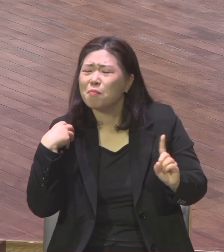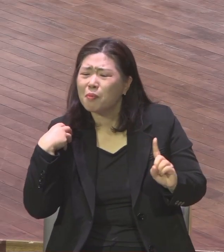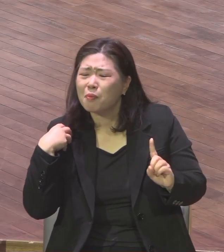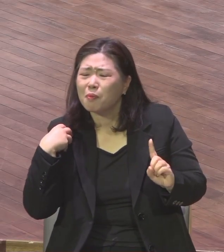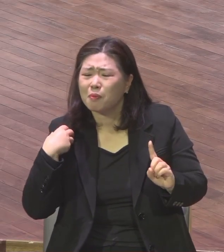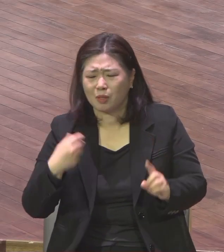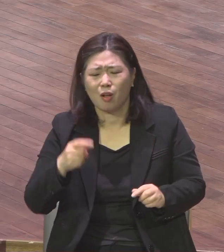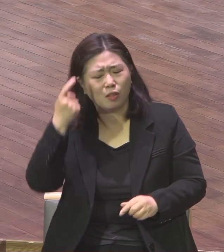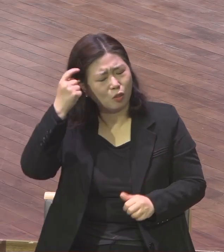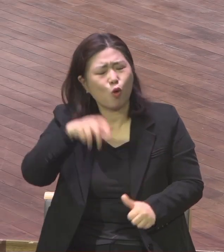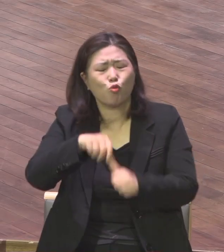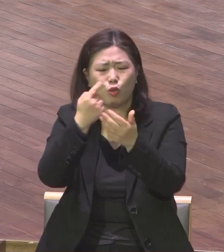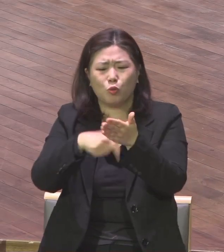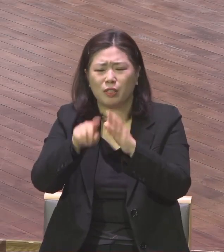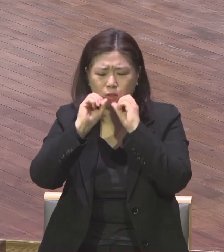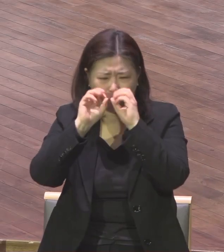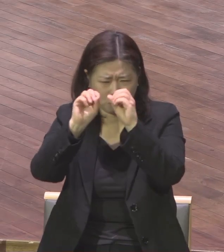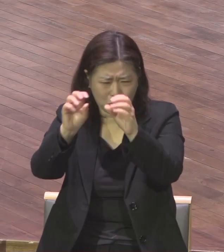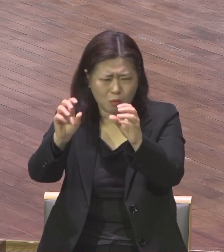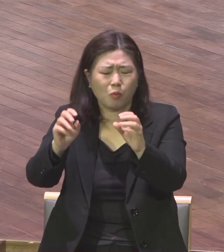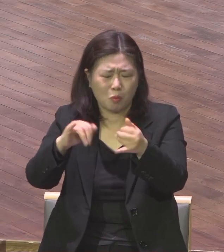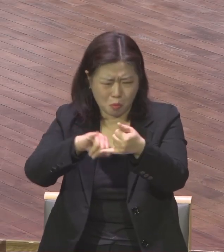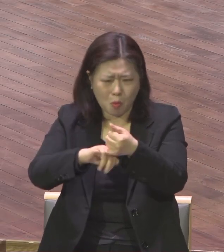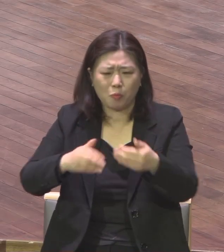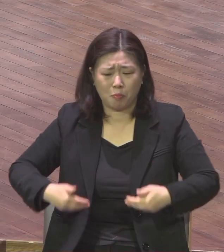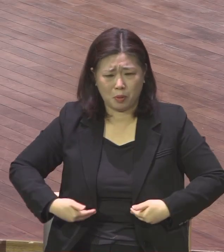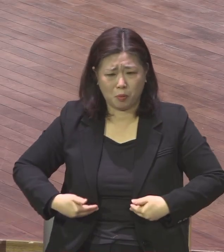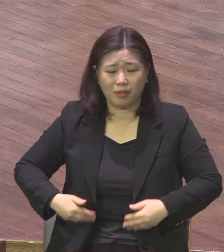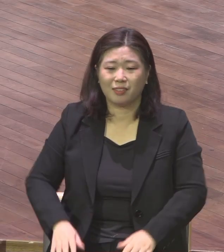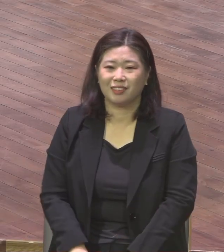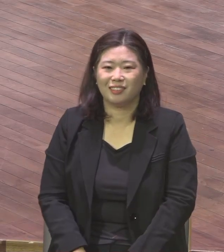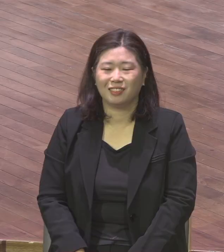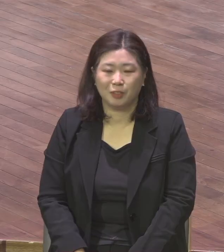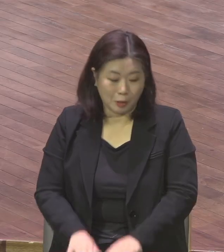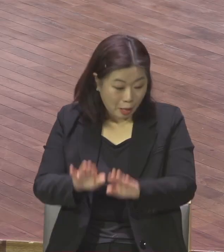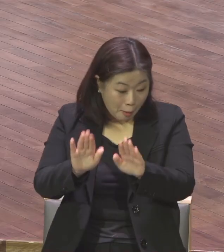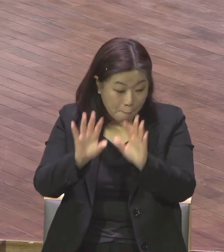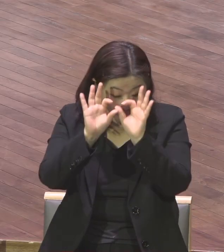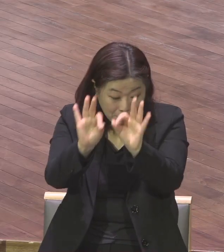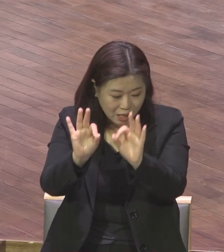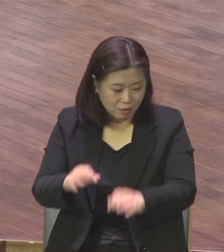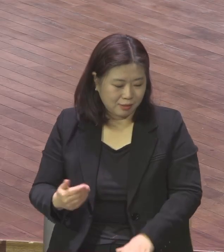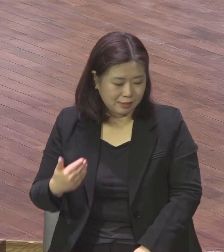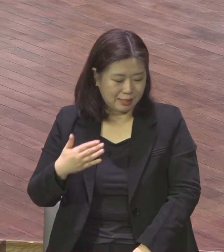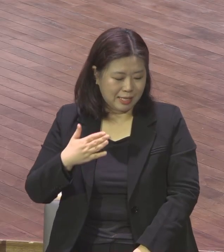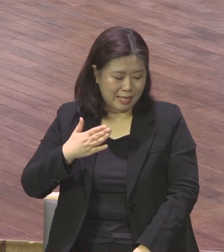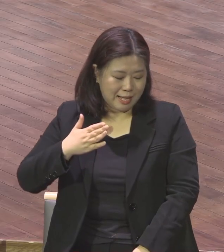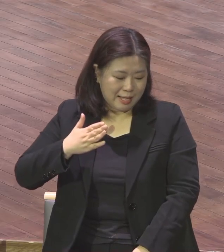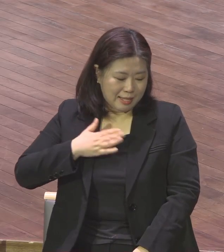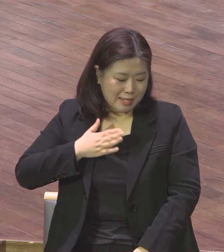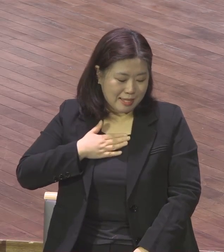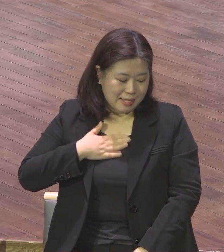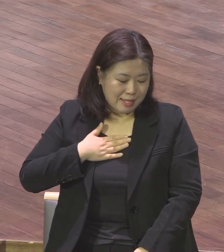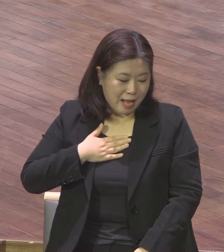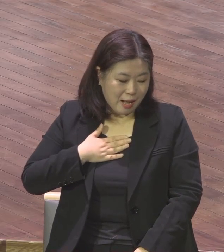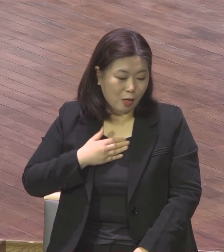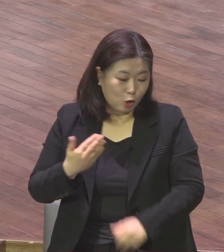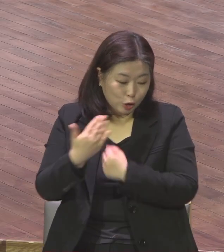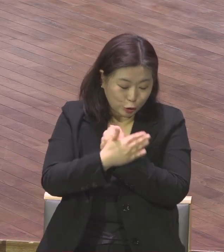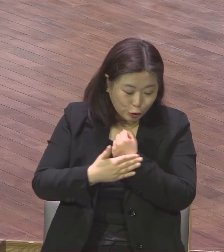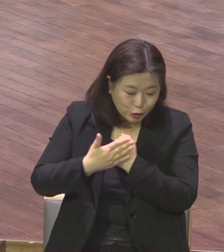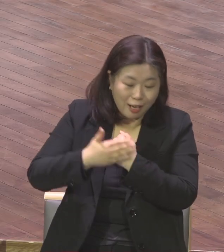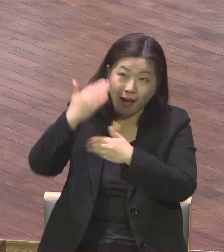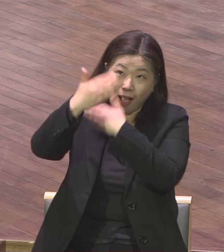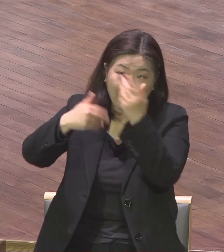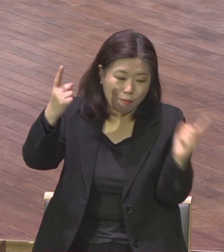위해서 계속 기도하고 있다 그랬어요. 자기를 힘입어 하나님께 나아가는 자들을 온전히 구원하실 수 있으니 이는 그가